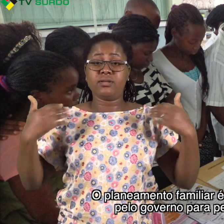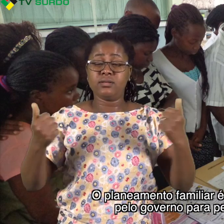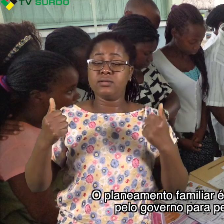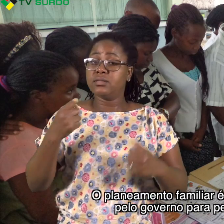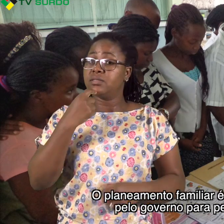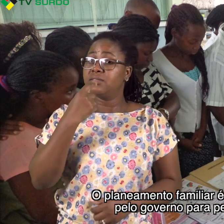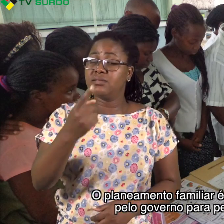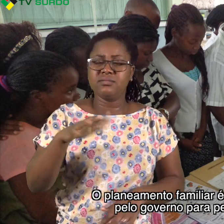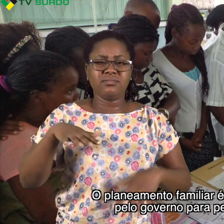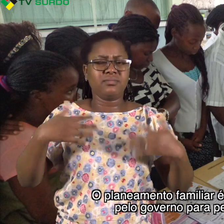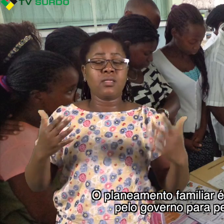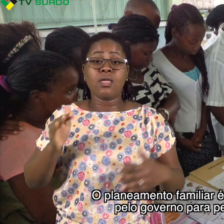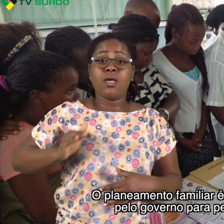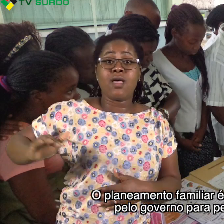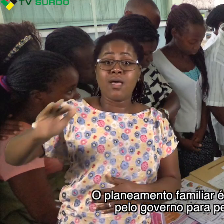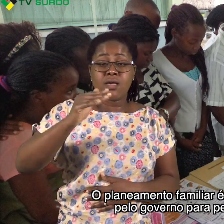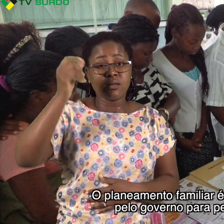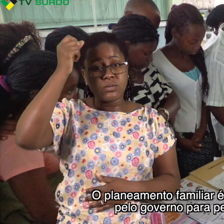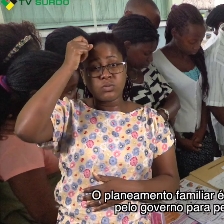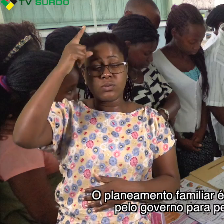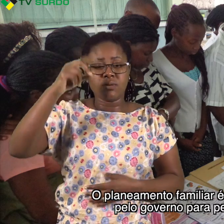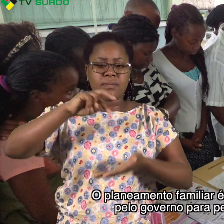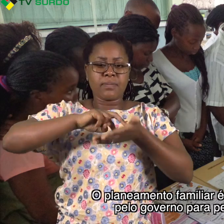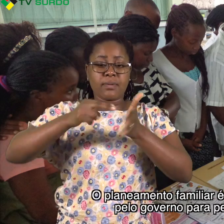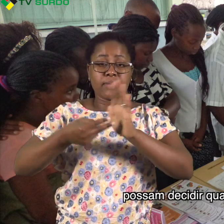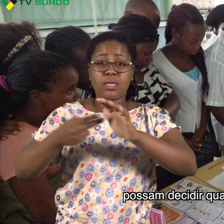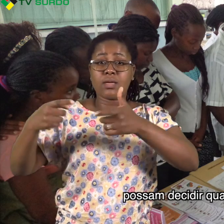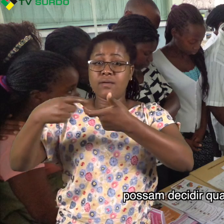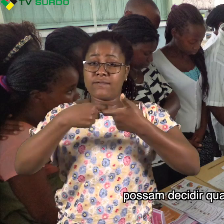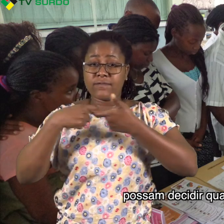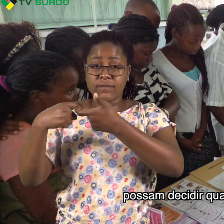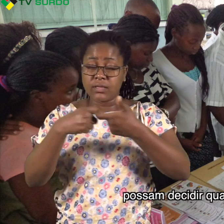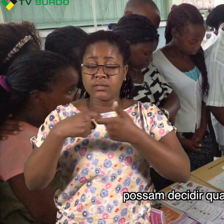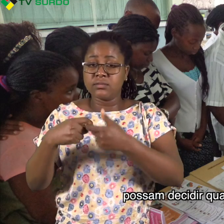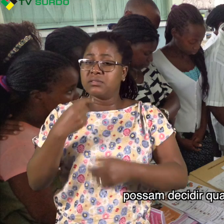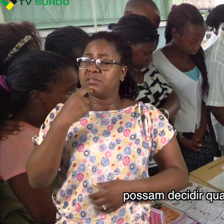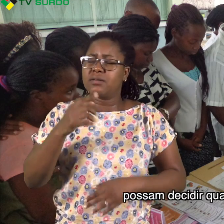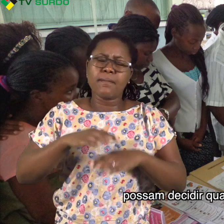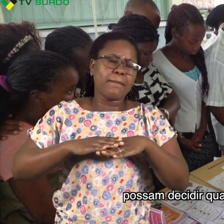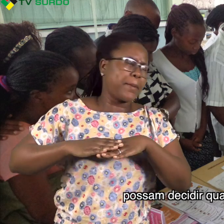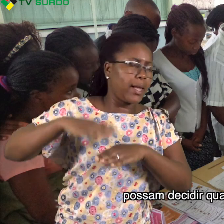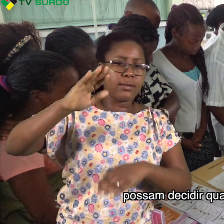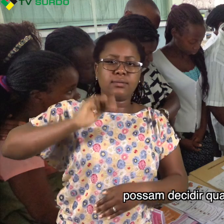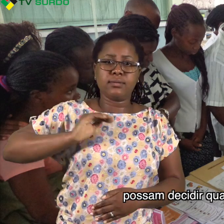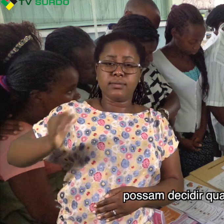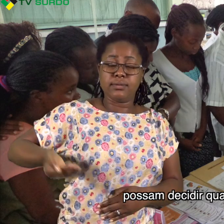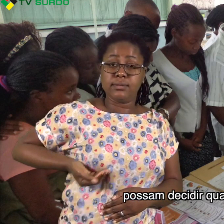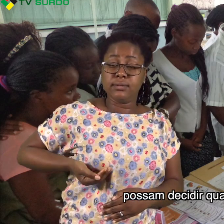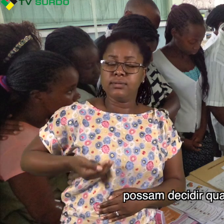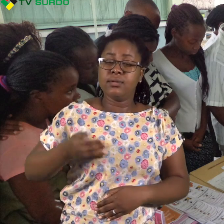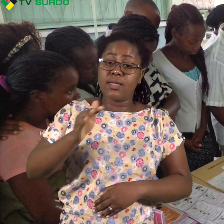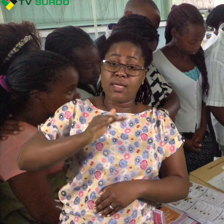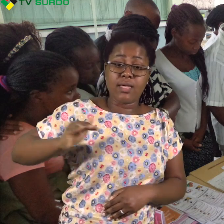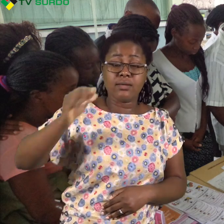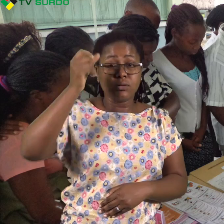adotadas pelo governo para permitir que as mulheres possam decidir quando e quantos filhos têm.